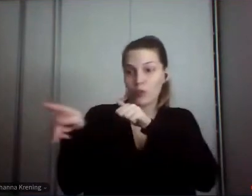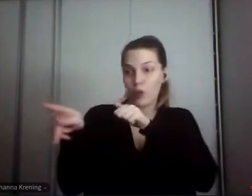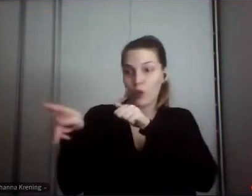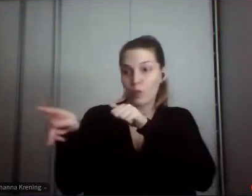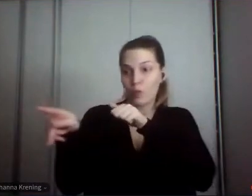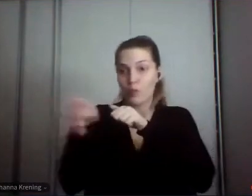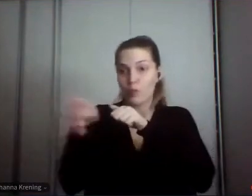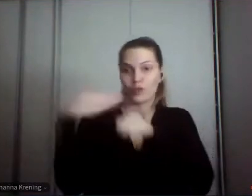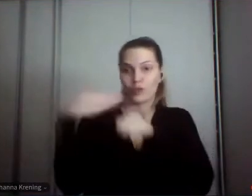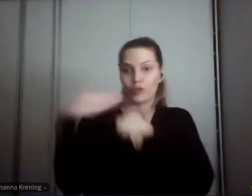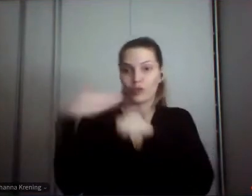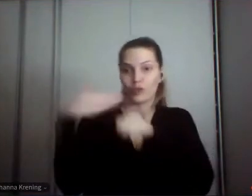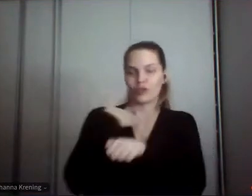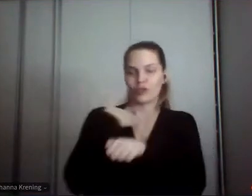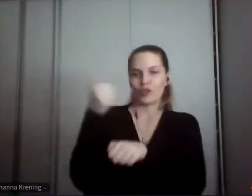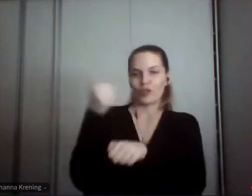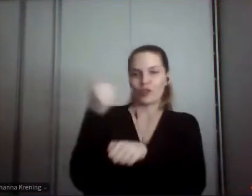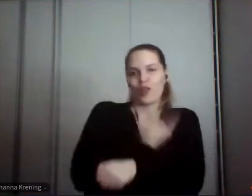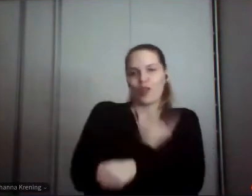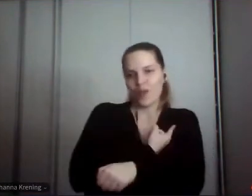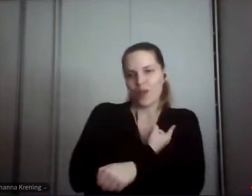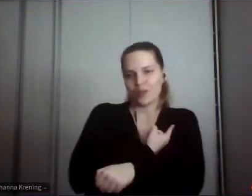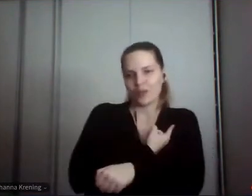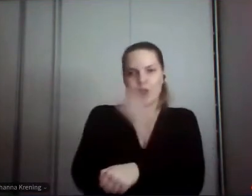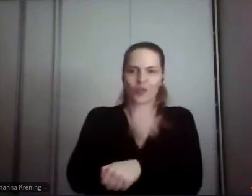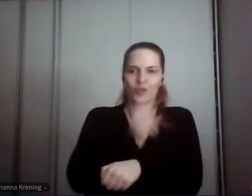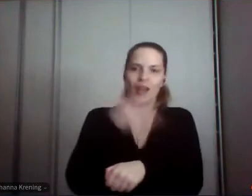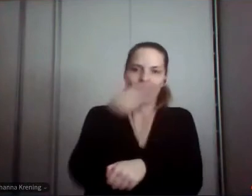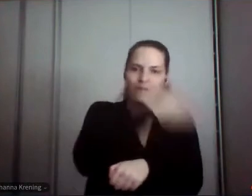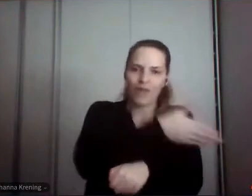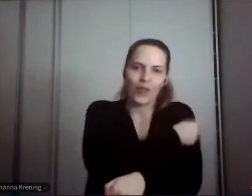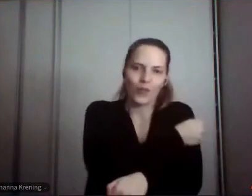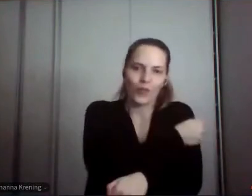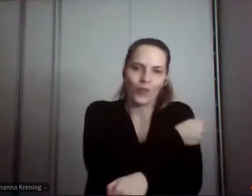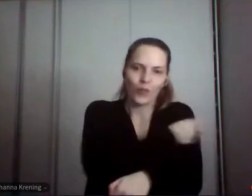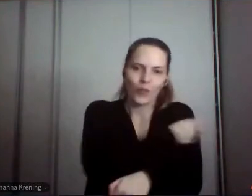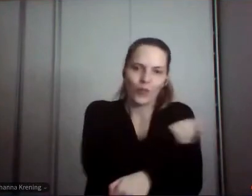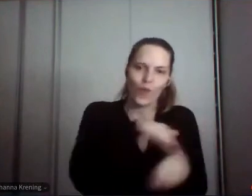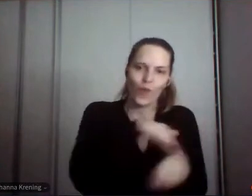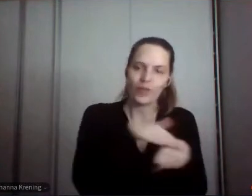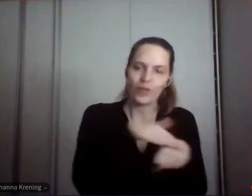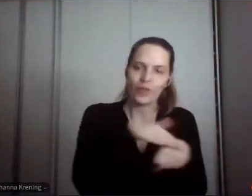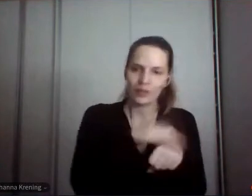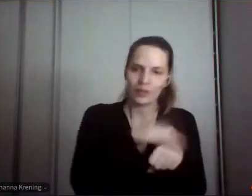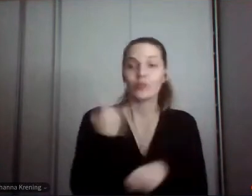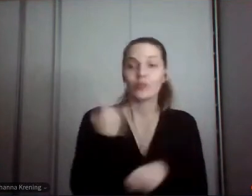conseguimos acessar, indo em muitas casas também,